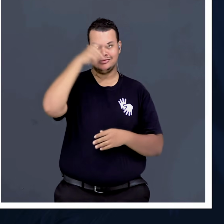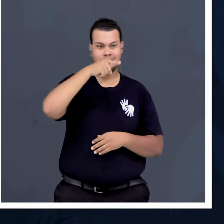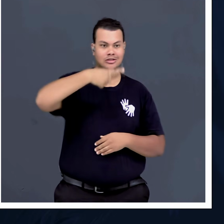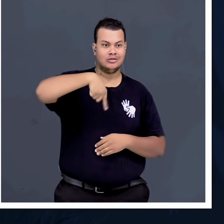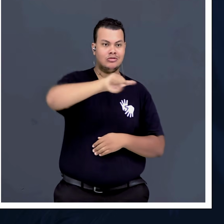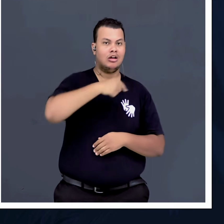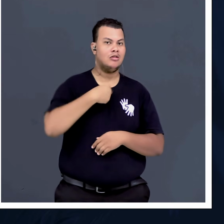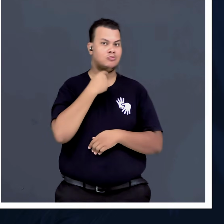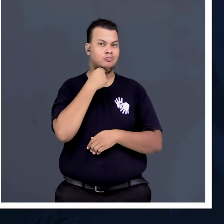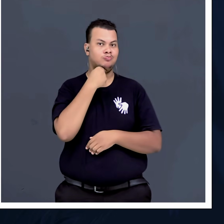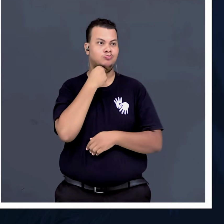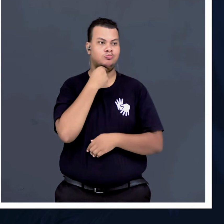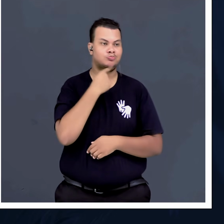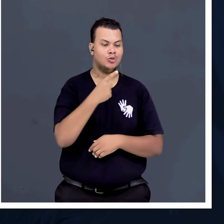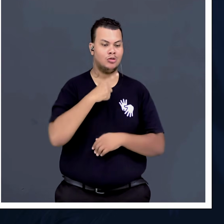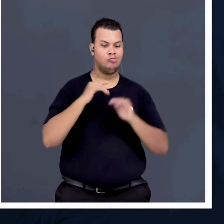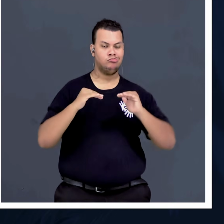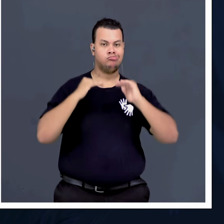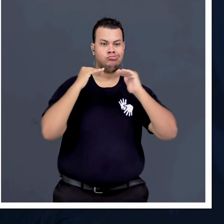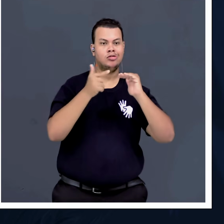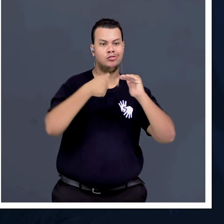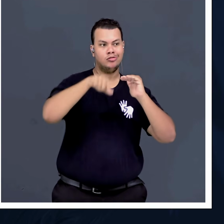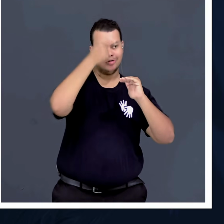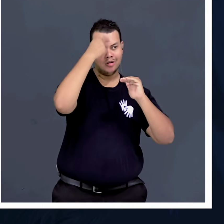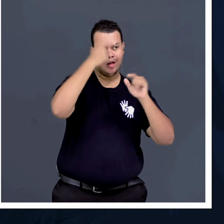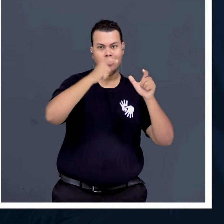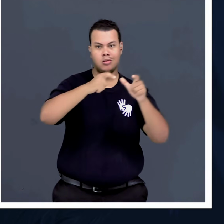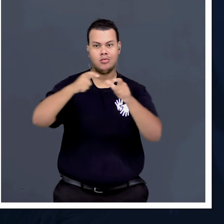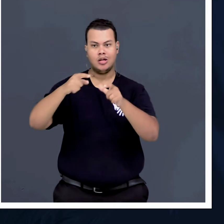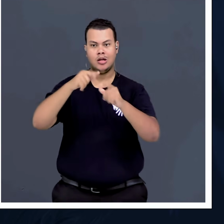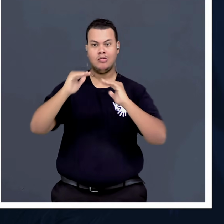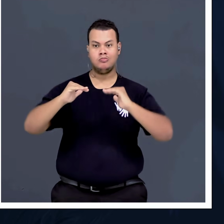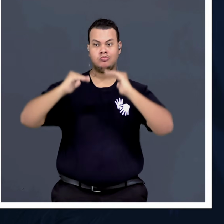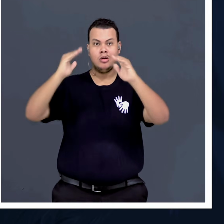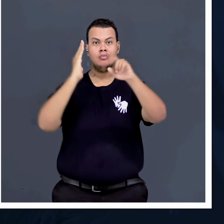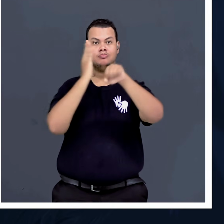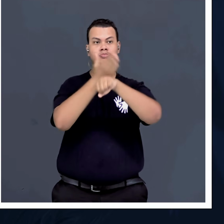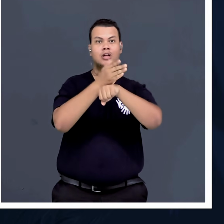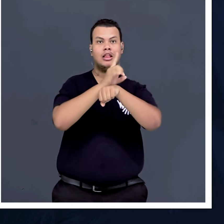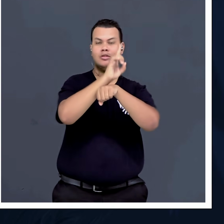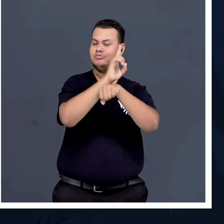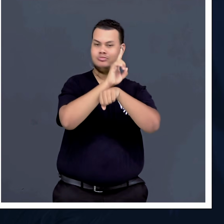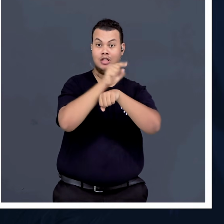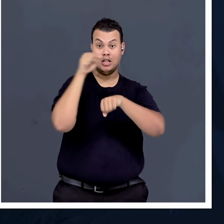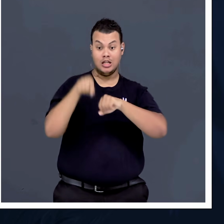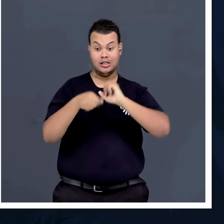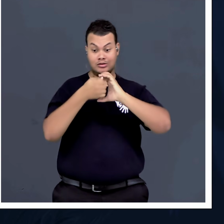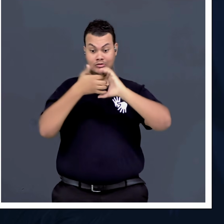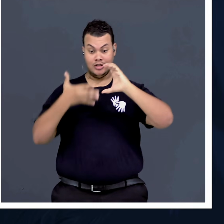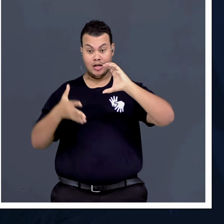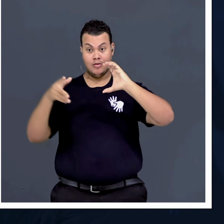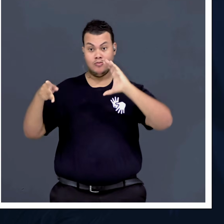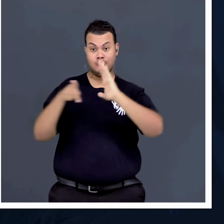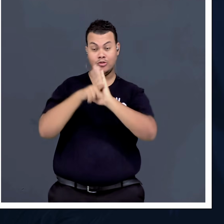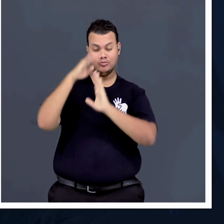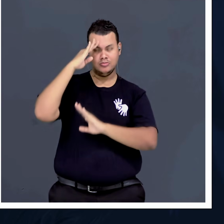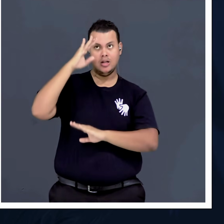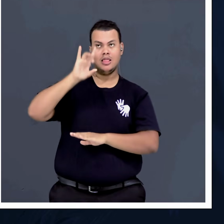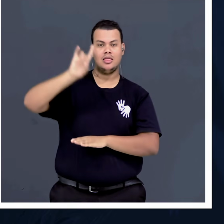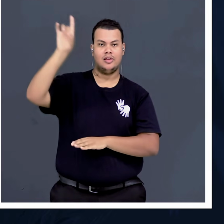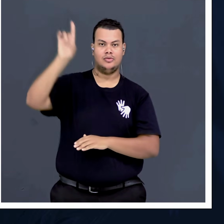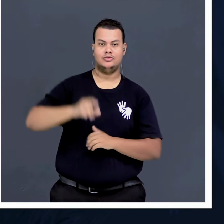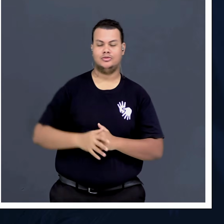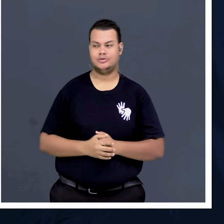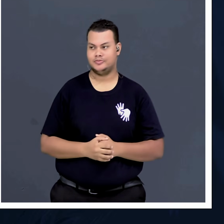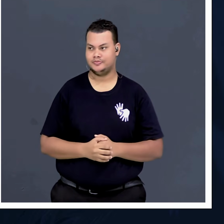toda a capacidade. Ele não é onisciente. Ele não é soberano. Tudo isso são características únicas e exclusivas do nosso